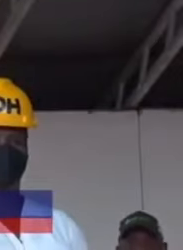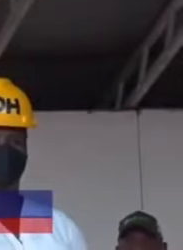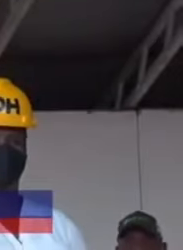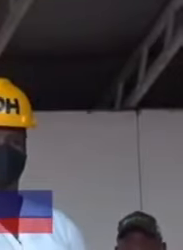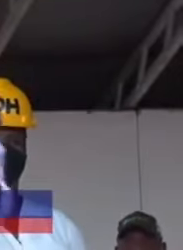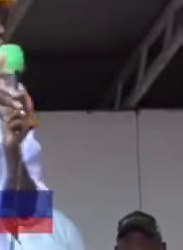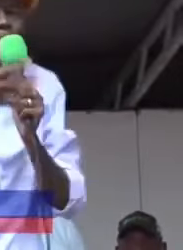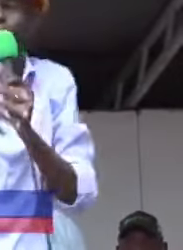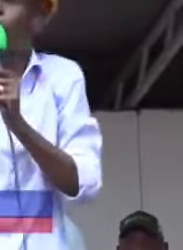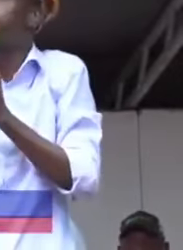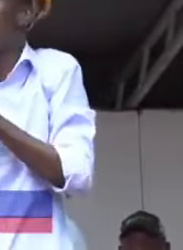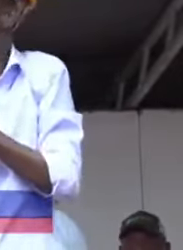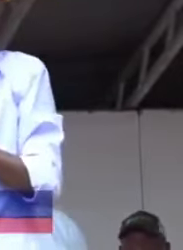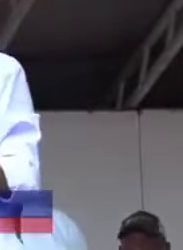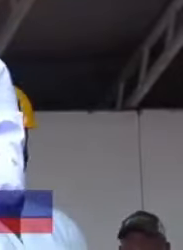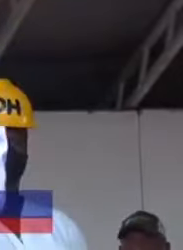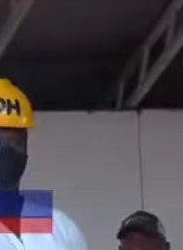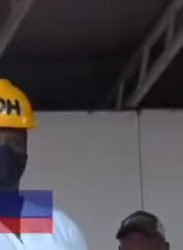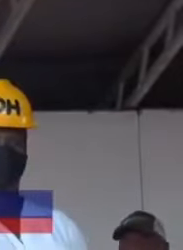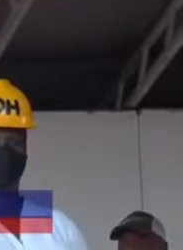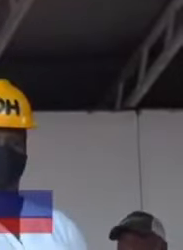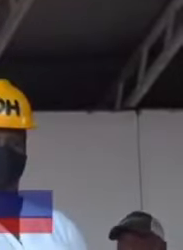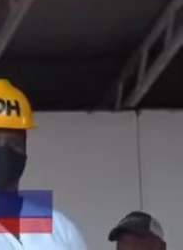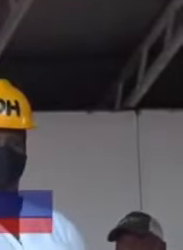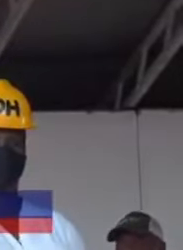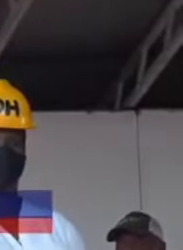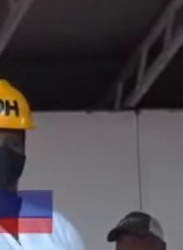voté, venir prendre pouvoir. C'est pas ça?